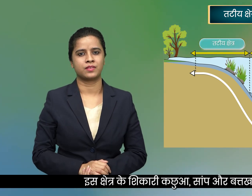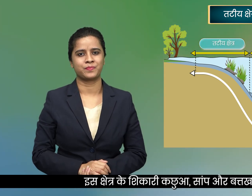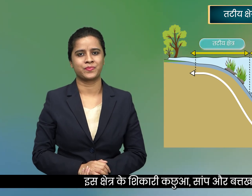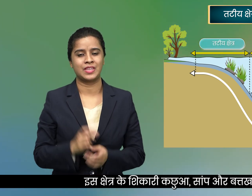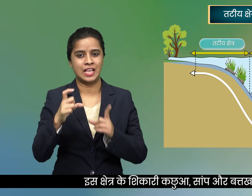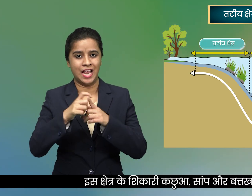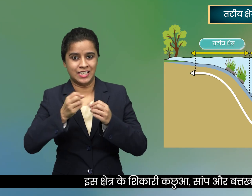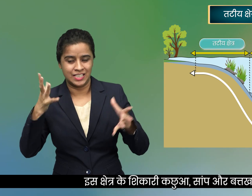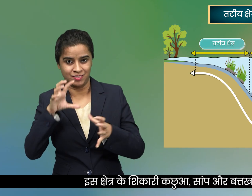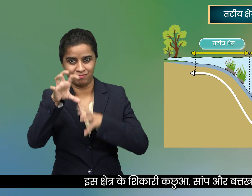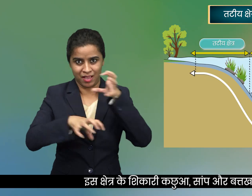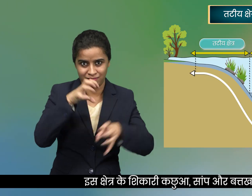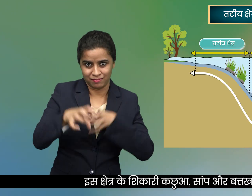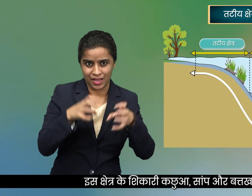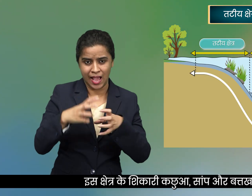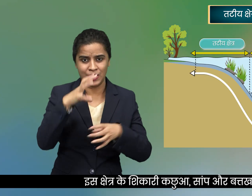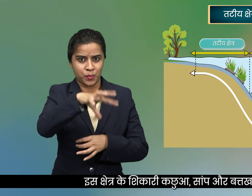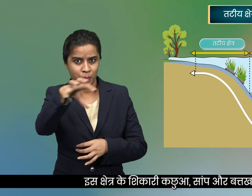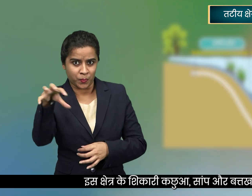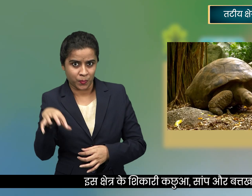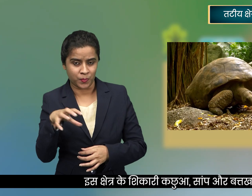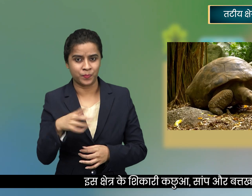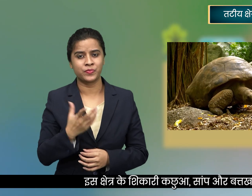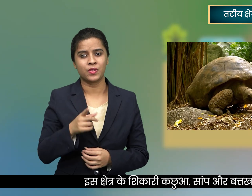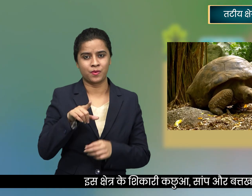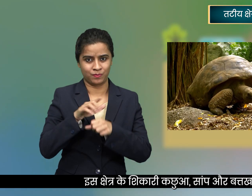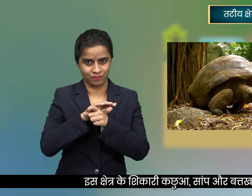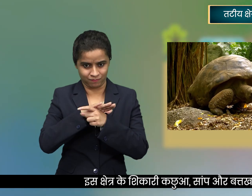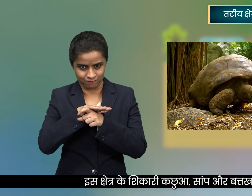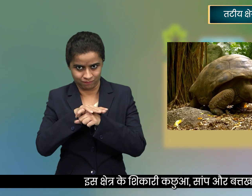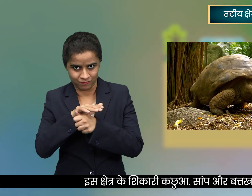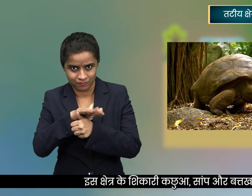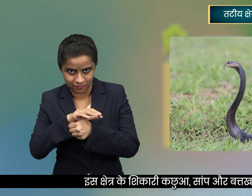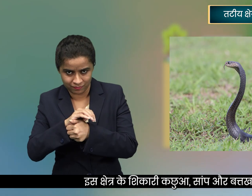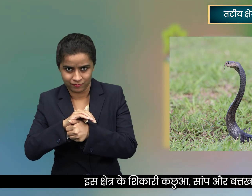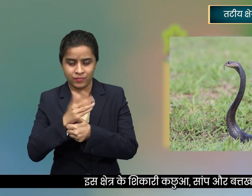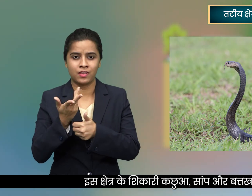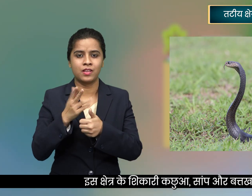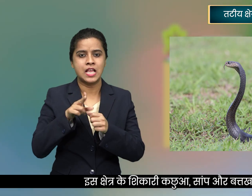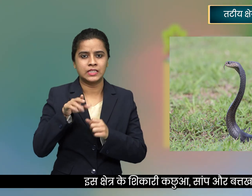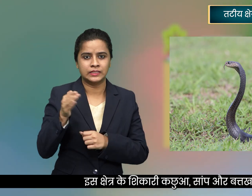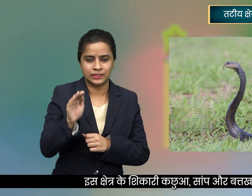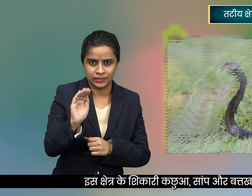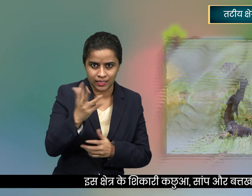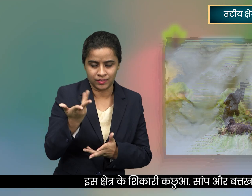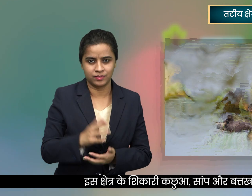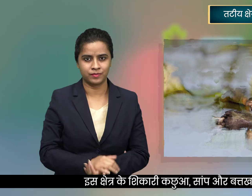इस क्षेत्र के शिकारी कछुआ, सांप और बतख